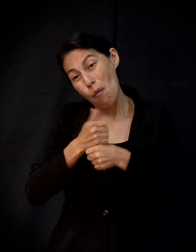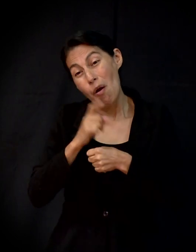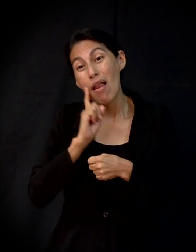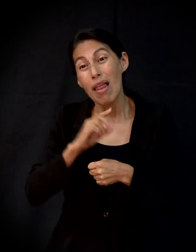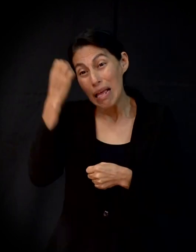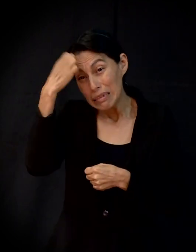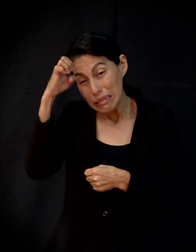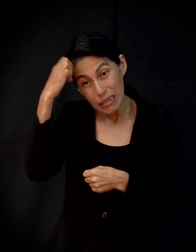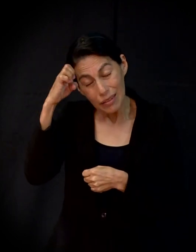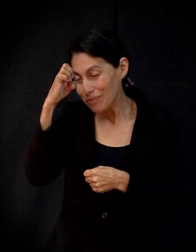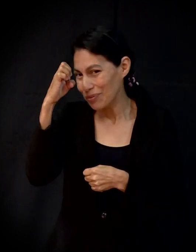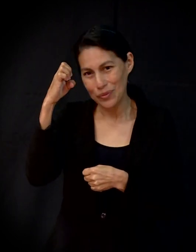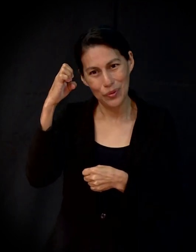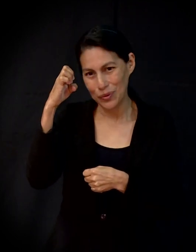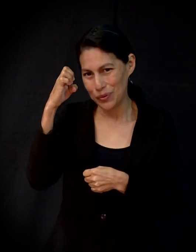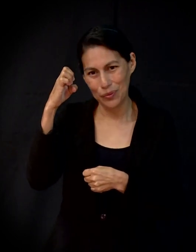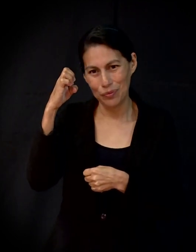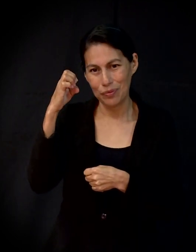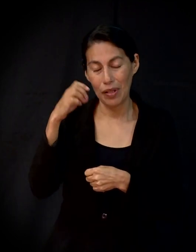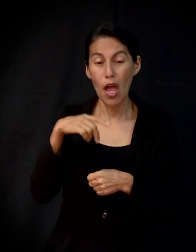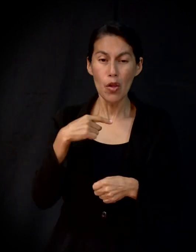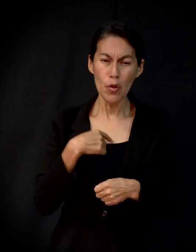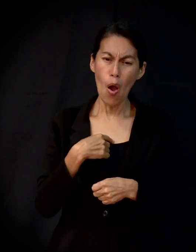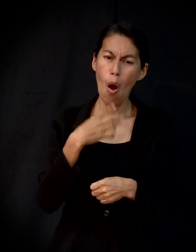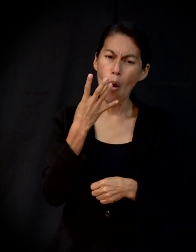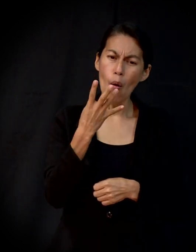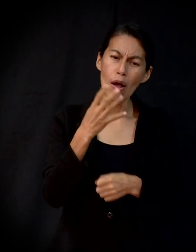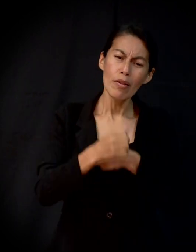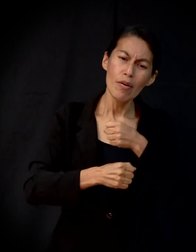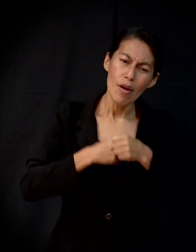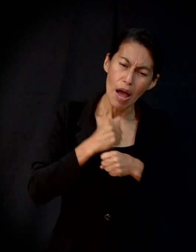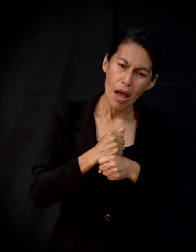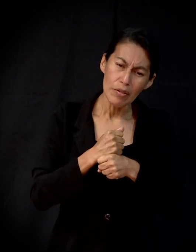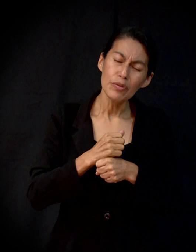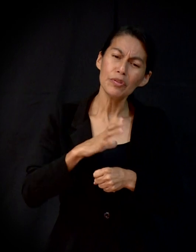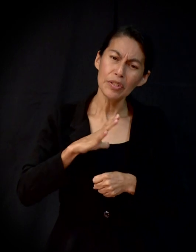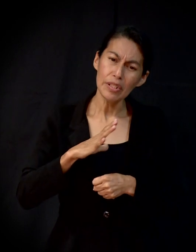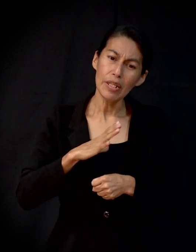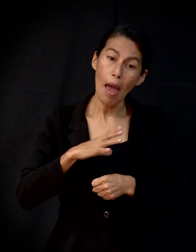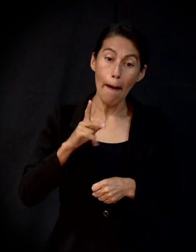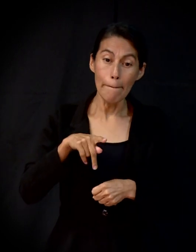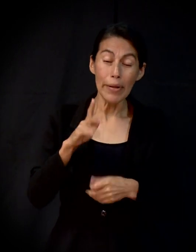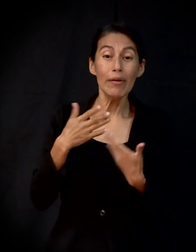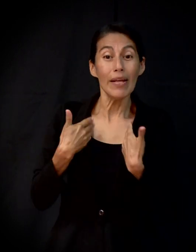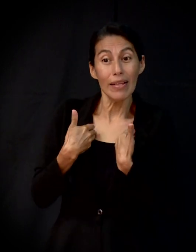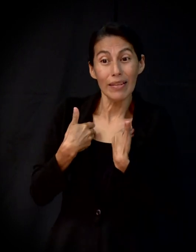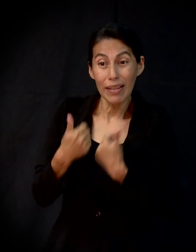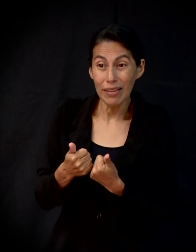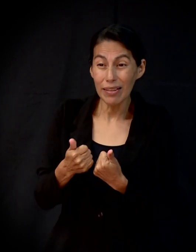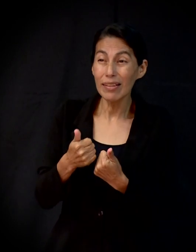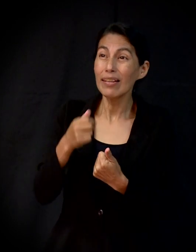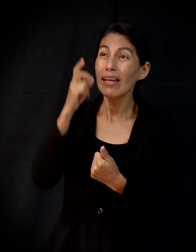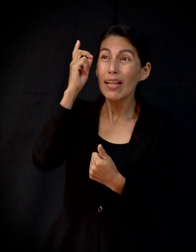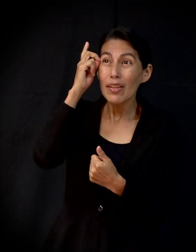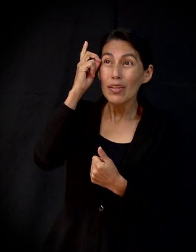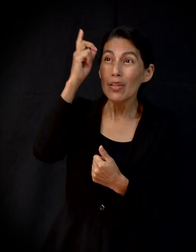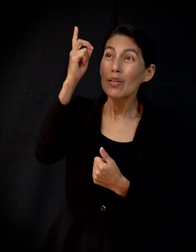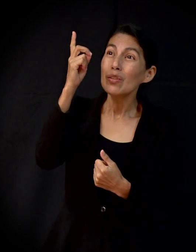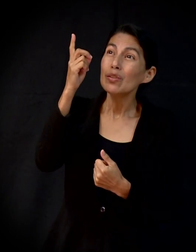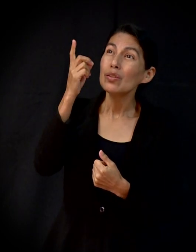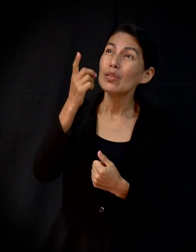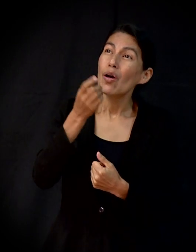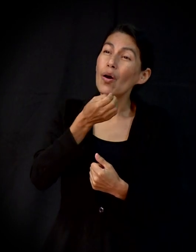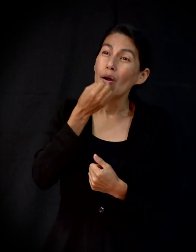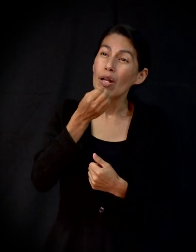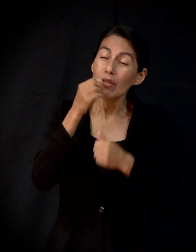años apenas, yo entendí que Dios contesta y escucha mis oraciones.